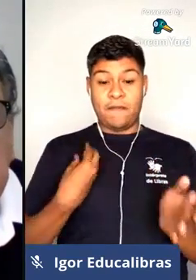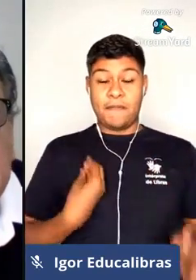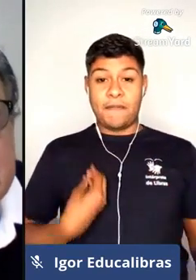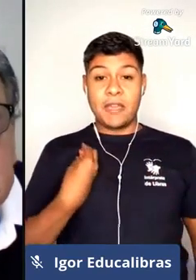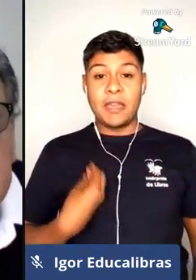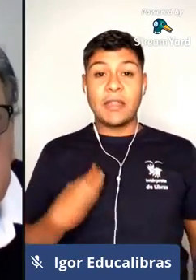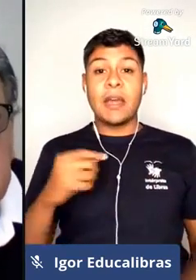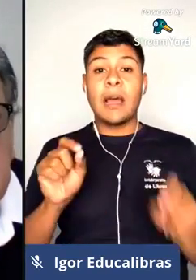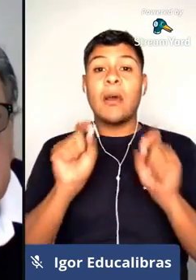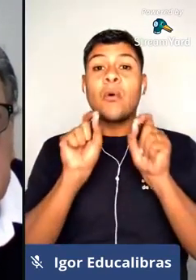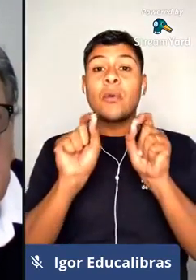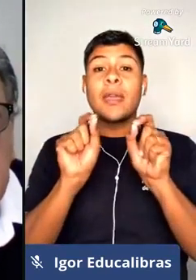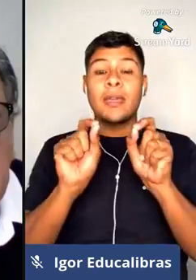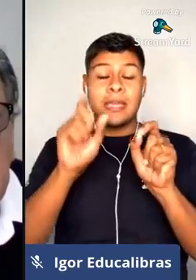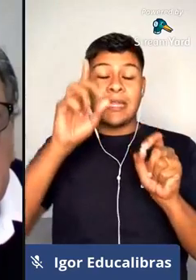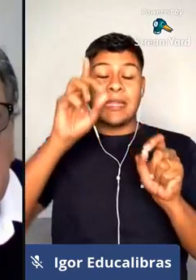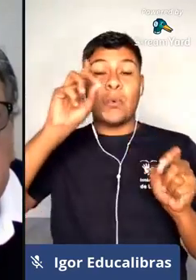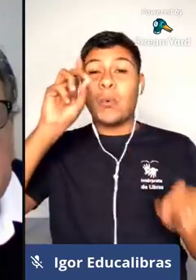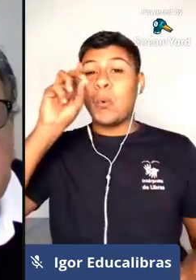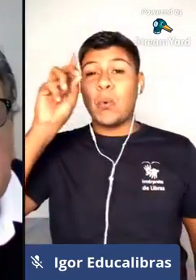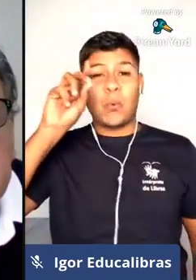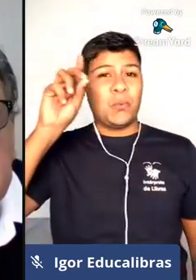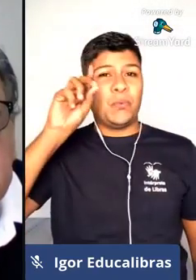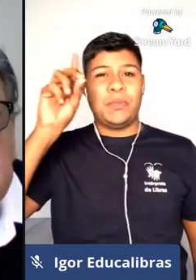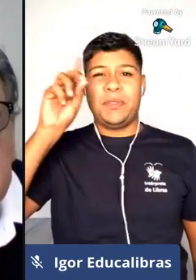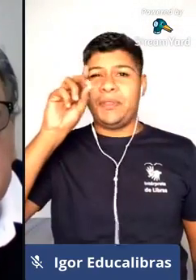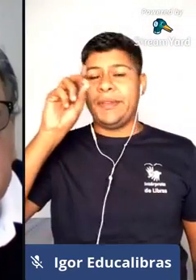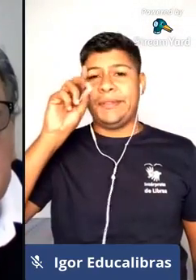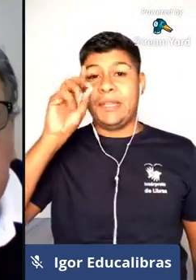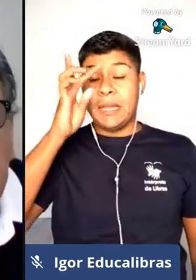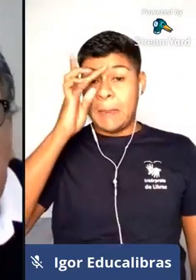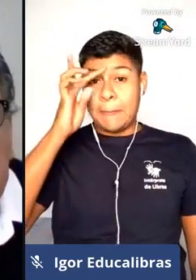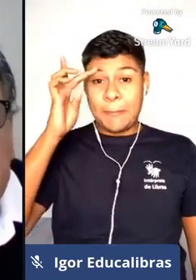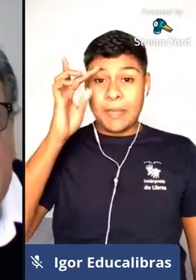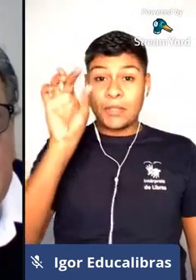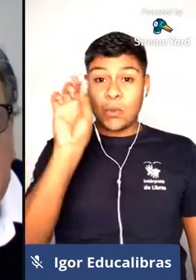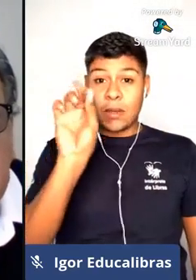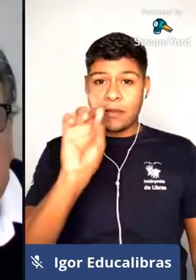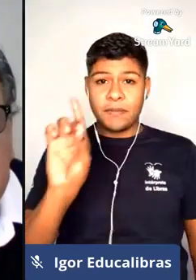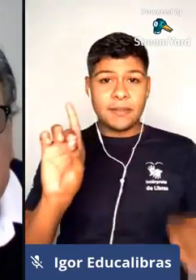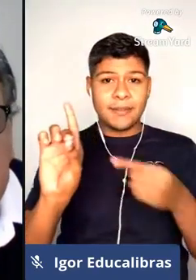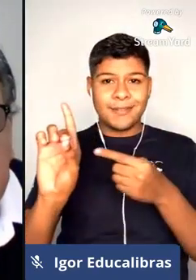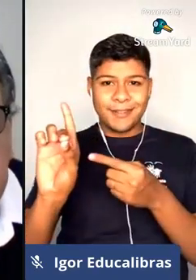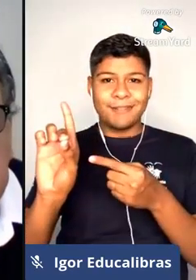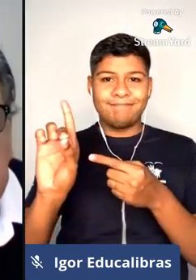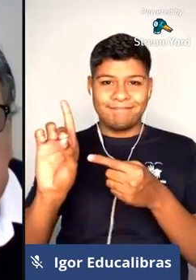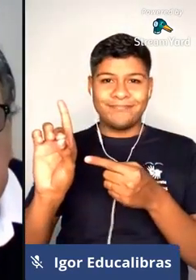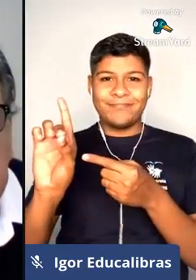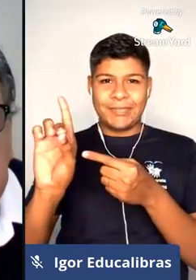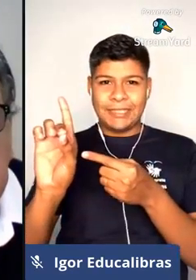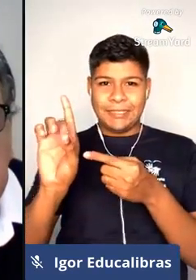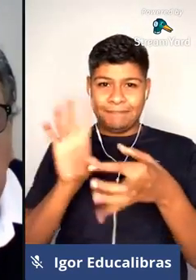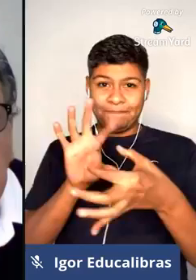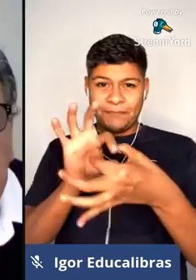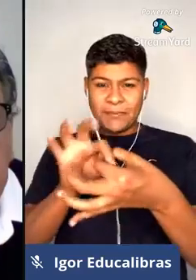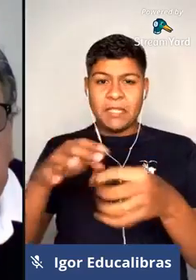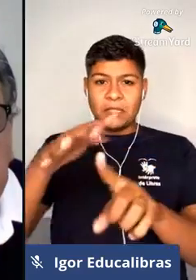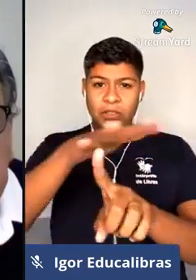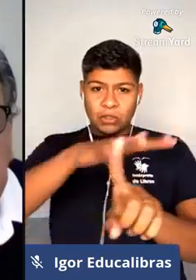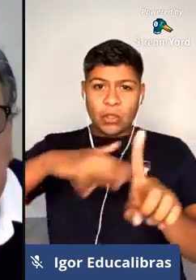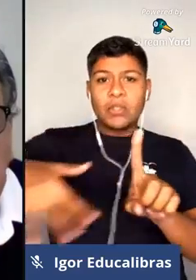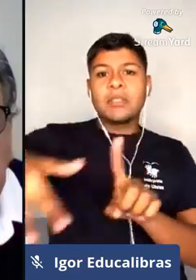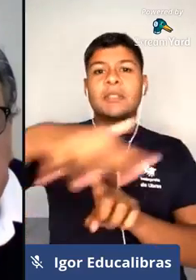no nosso dia a dia. Né? E pessoas com deficiência, para a sociedade